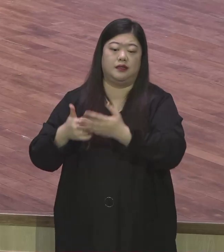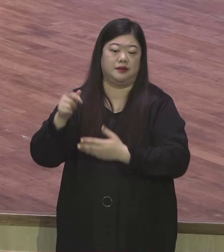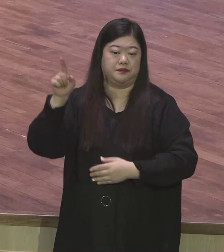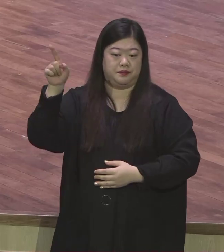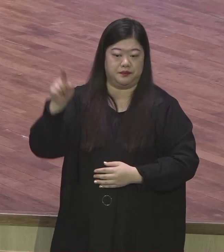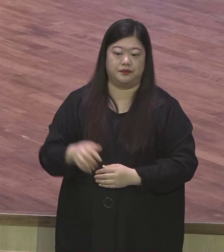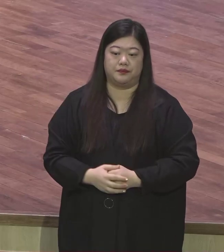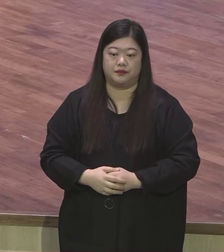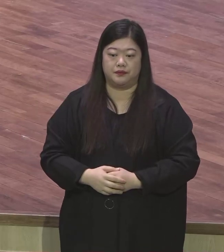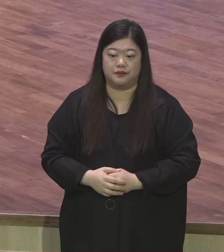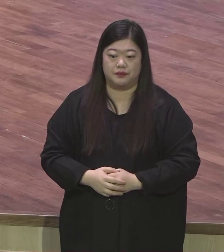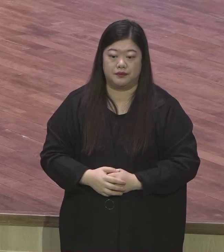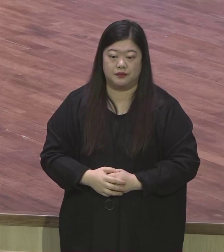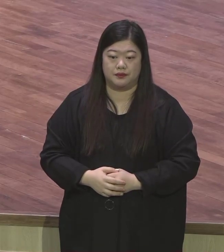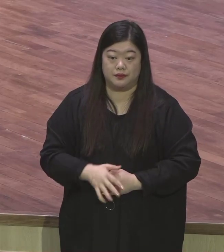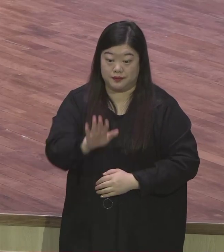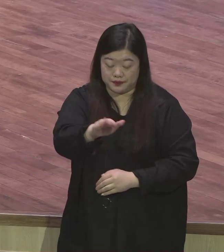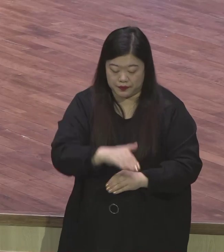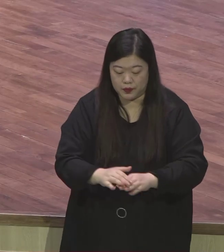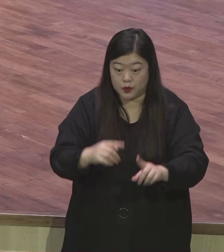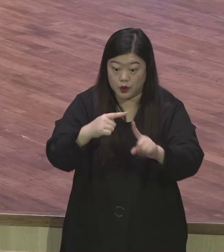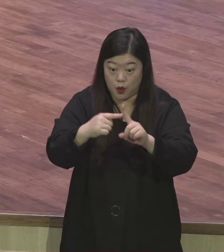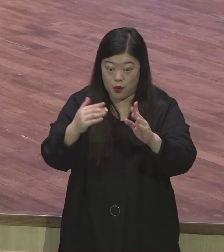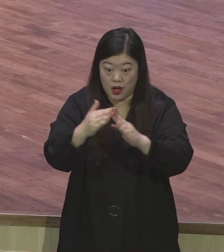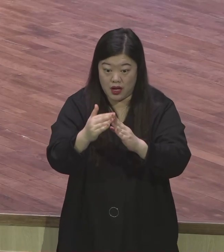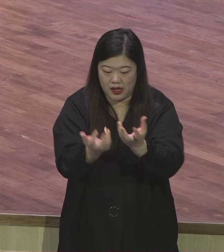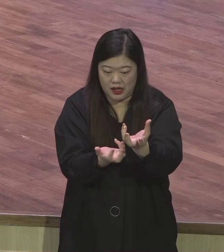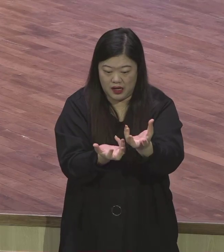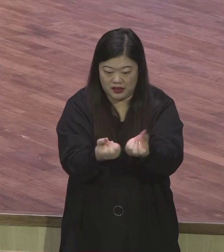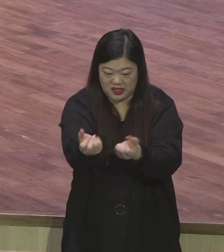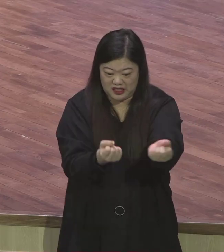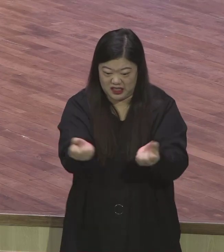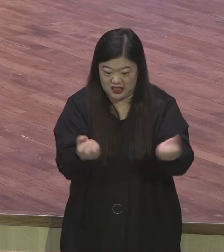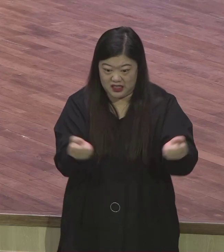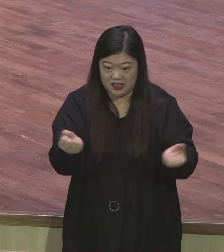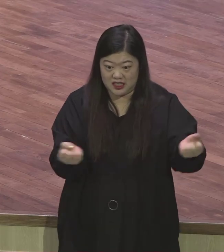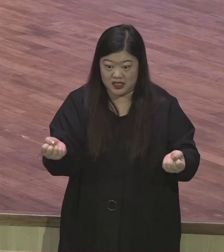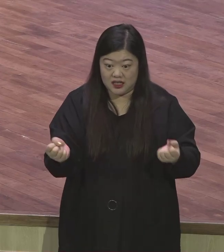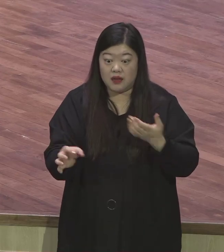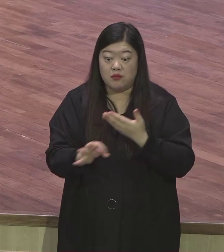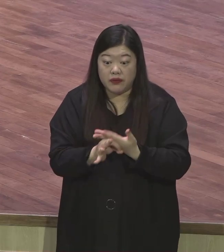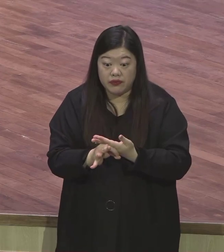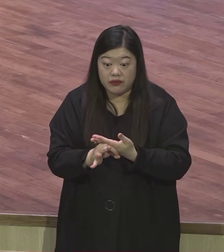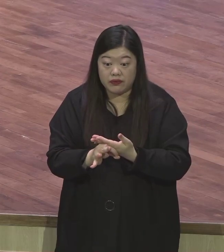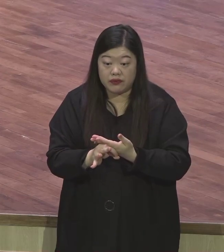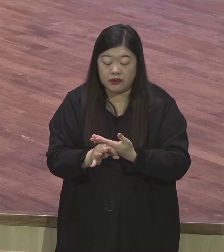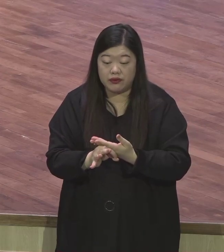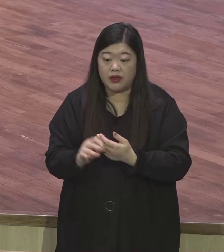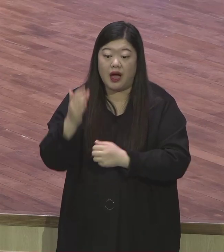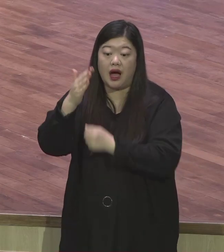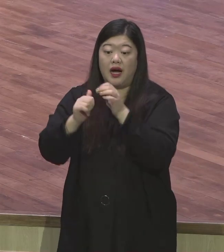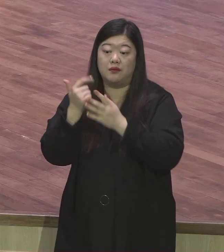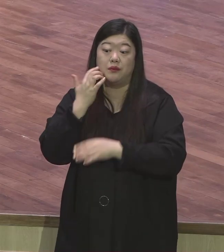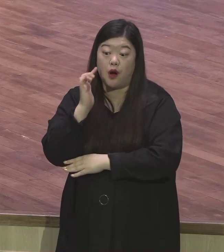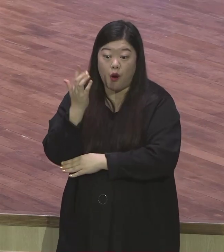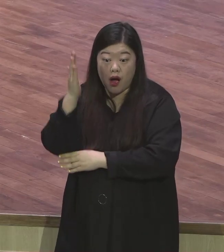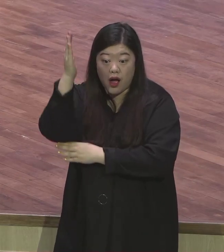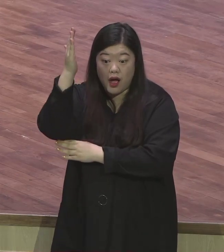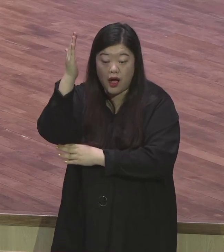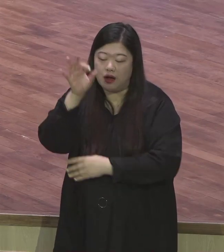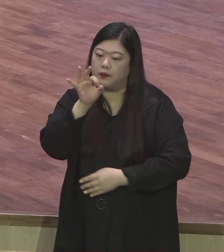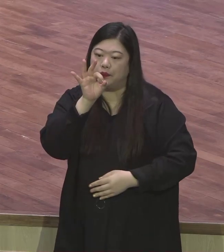교회가 하나 되지 않고서는 절대로 하나님께 영광을 돌릴 수가 없습니다. 교회가 하나 되지